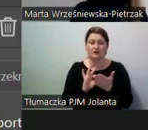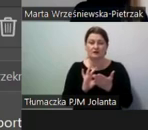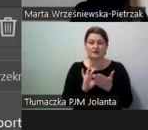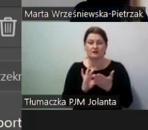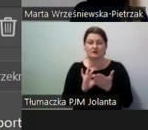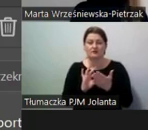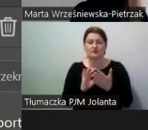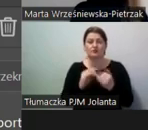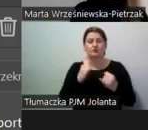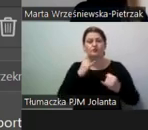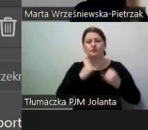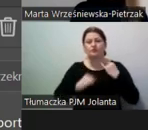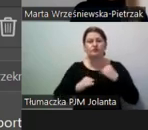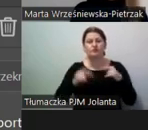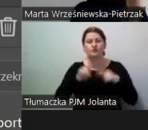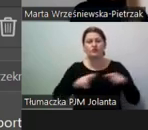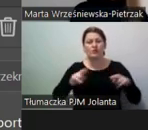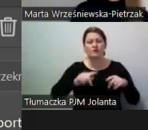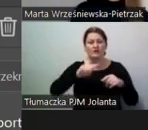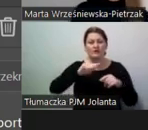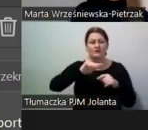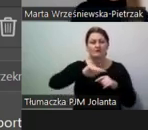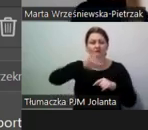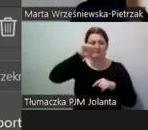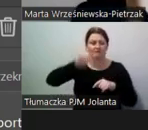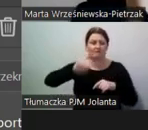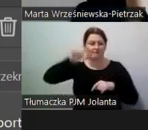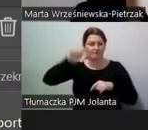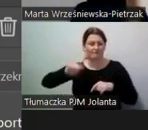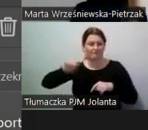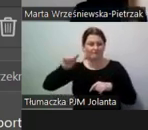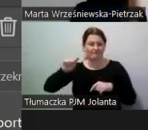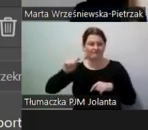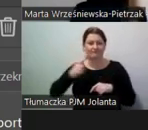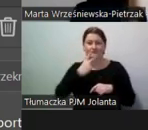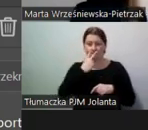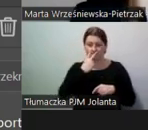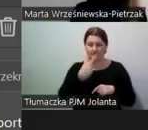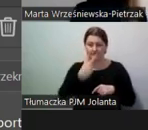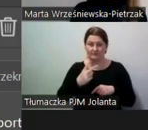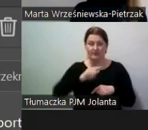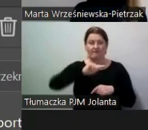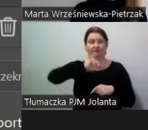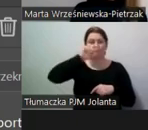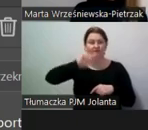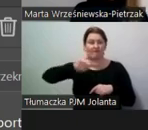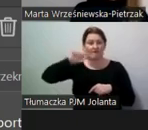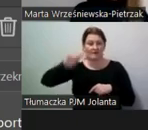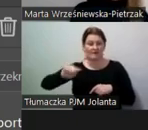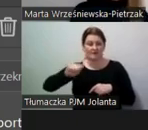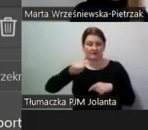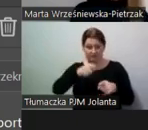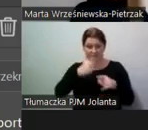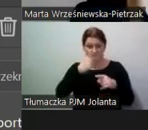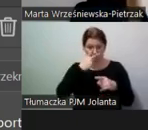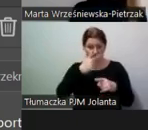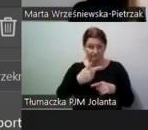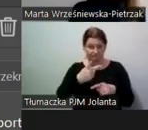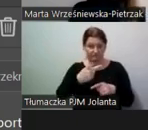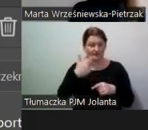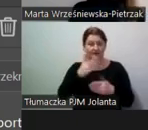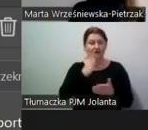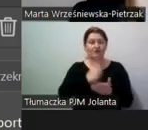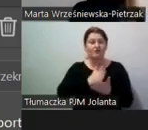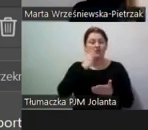postaci różnego rodzaju wykresów. A zatem widzimy, że wykresy, które tutaj są, to wykresy nie